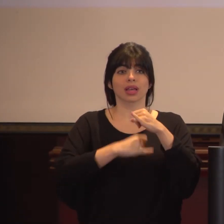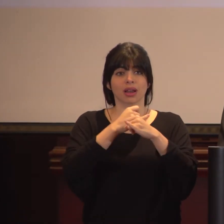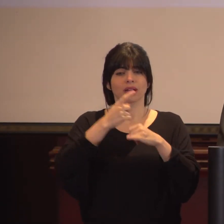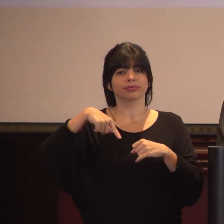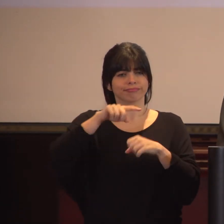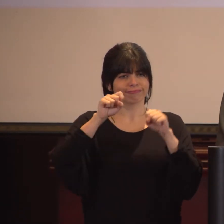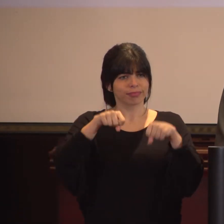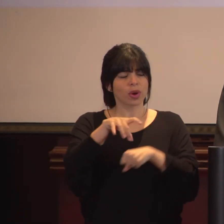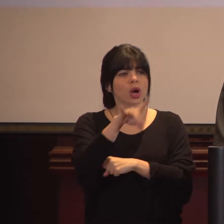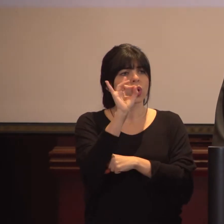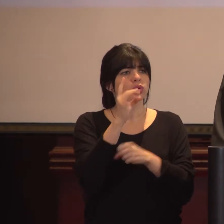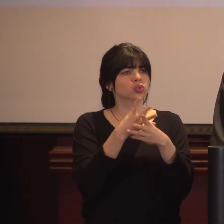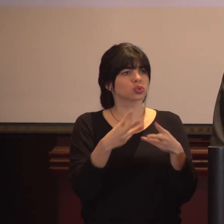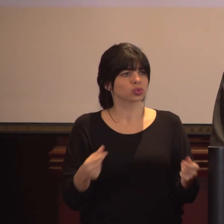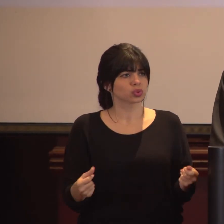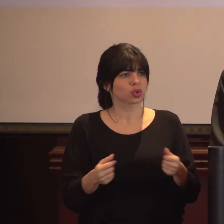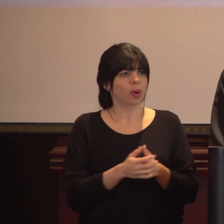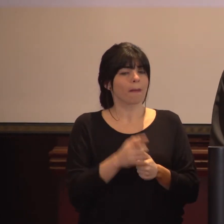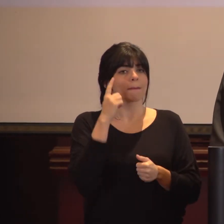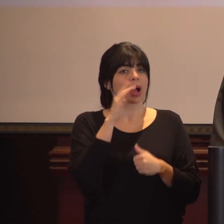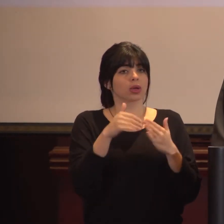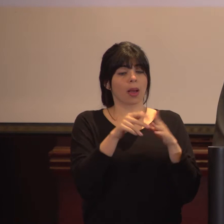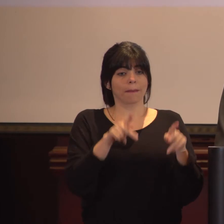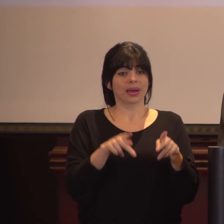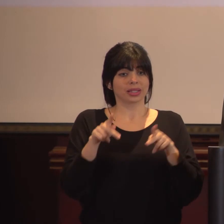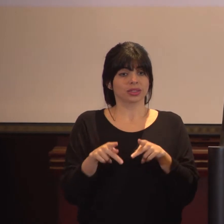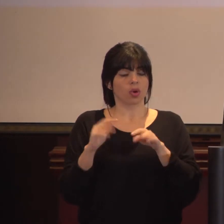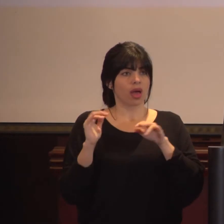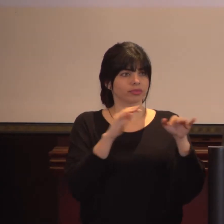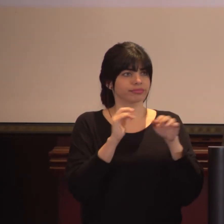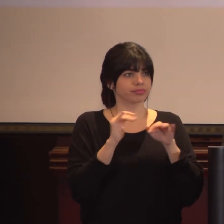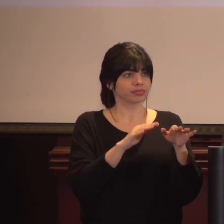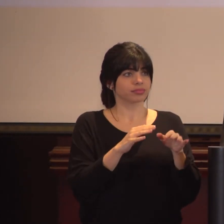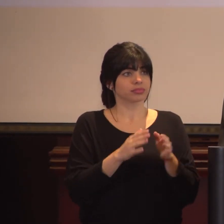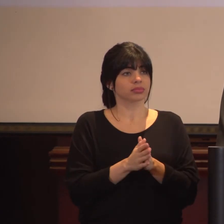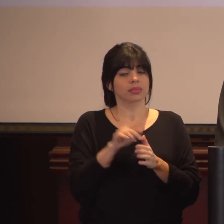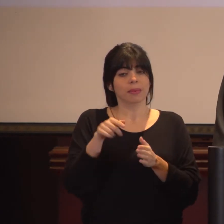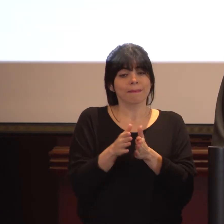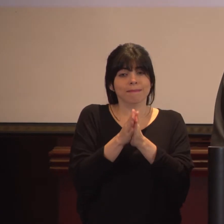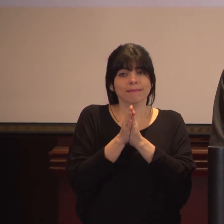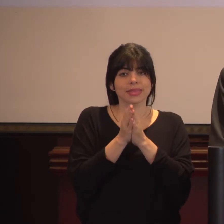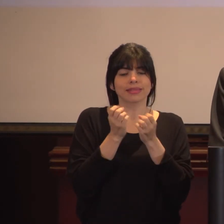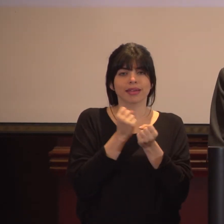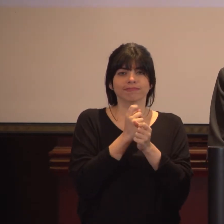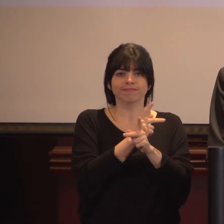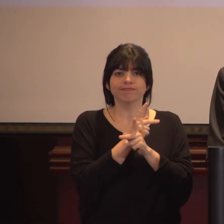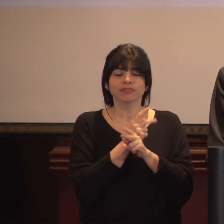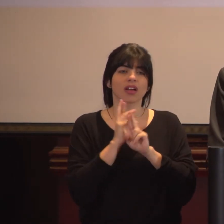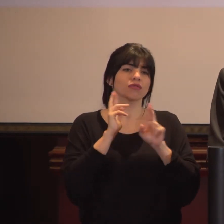es capaz de encontrar soluciones para para las personas desplazadas solicitantes de asilo